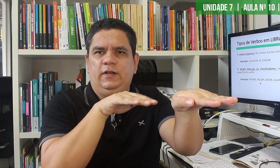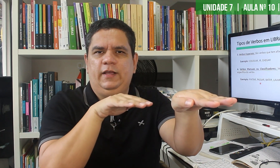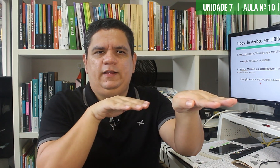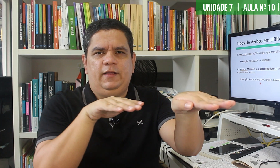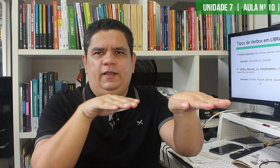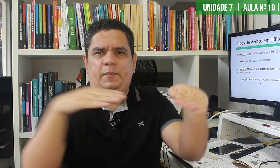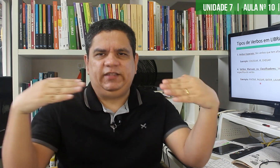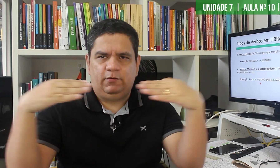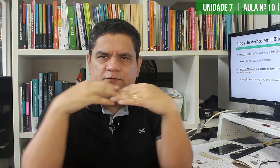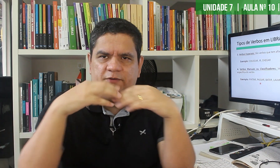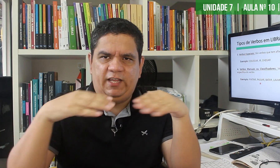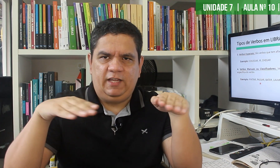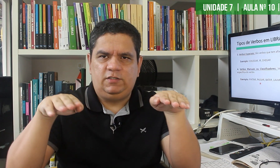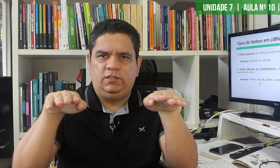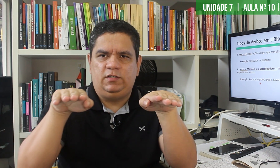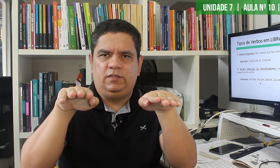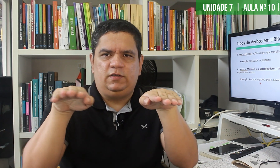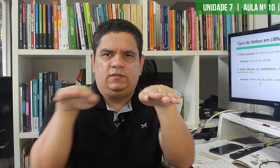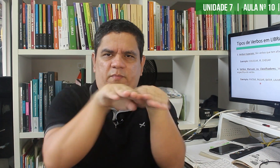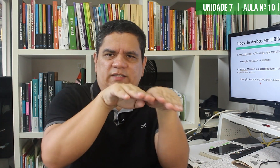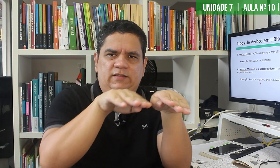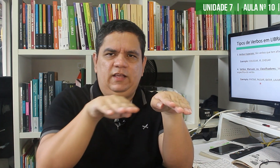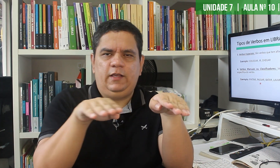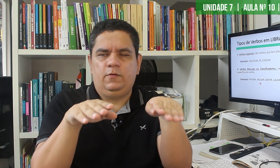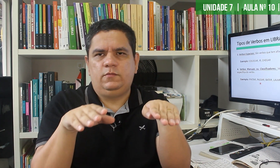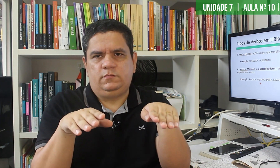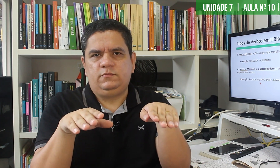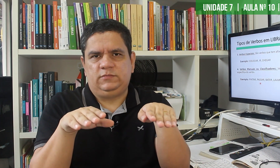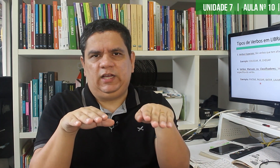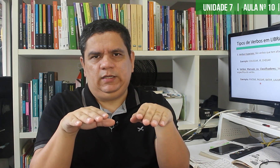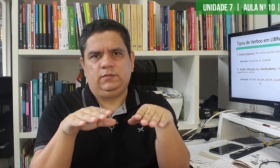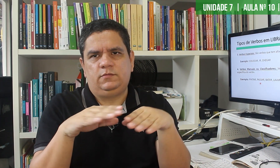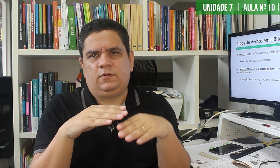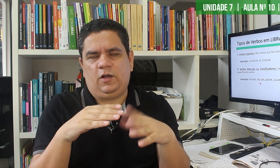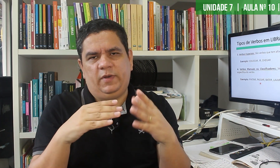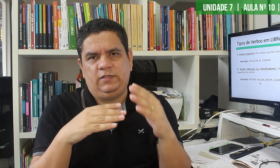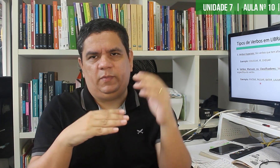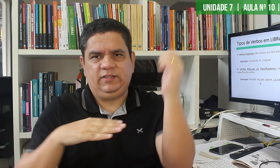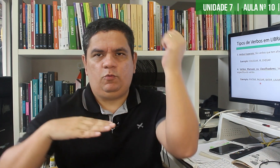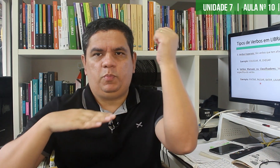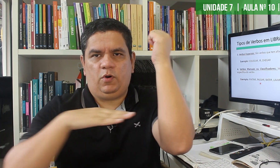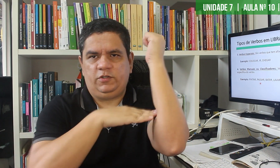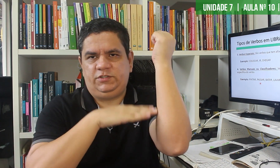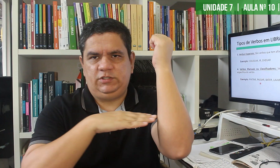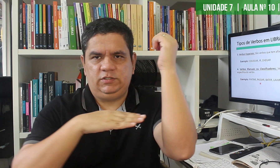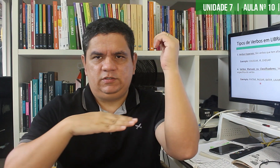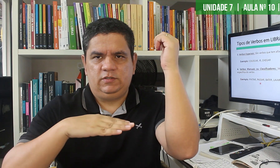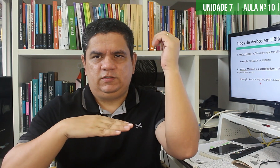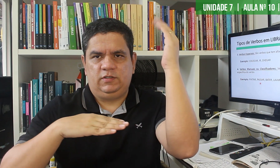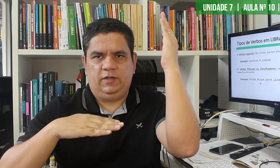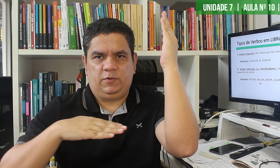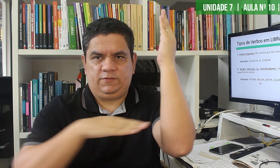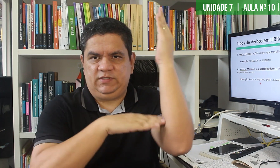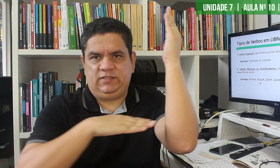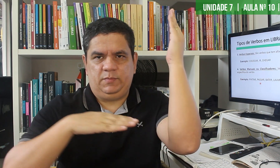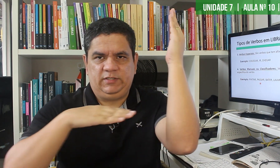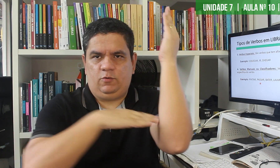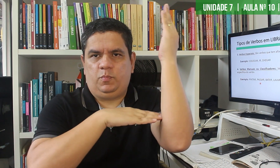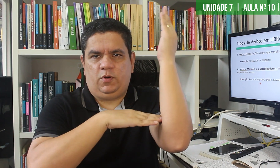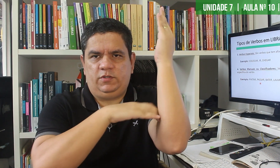né? Bateu de frente, bateu, tá? O carro bateu. Bateu no poste, né? Posso fazer assim, bateu no